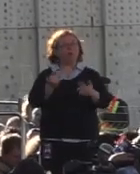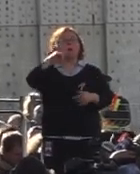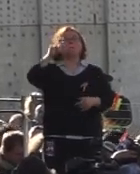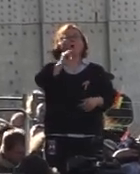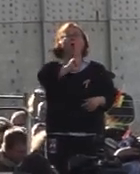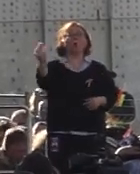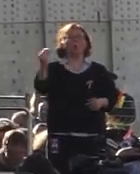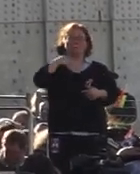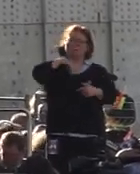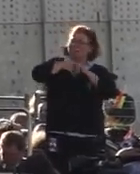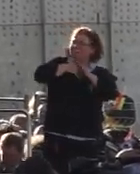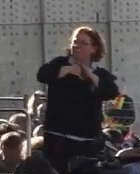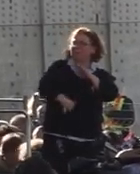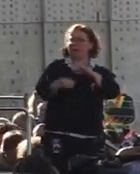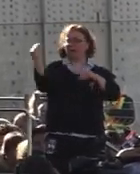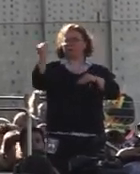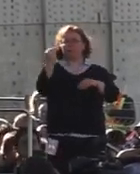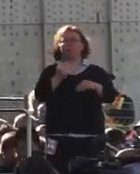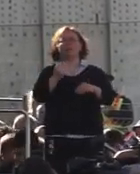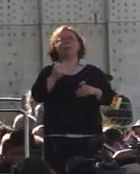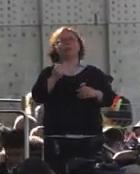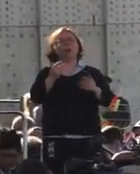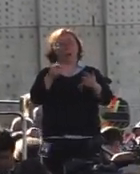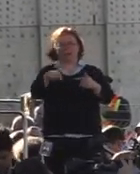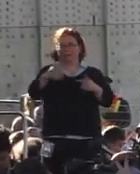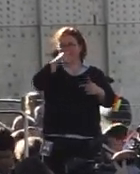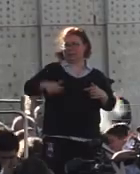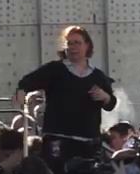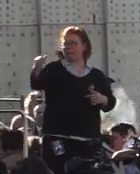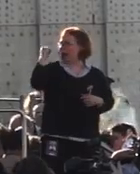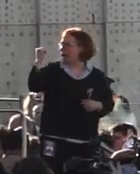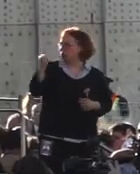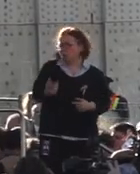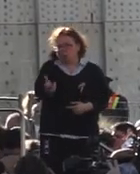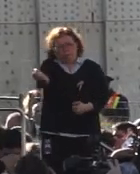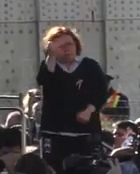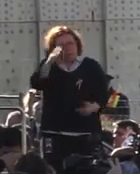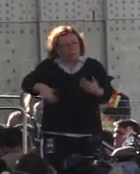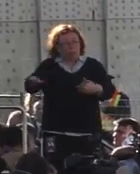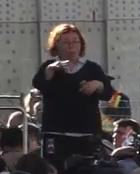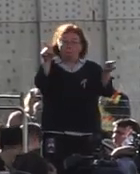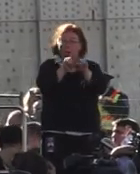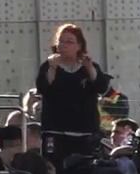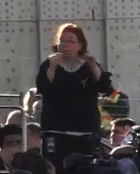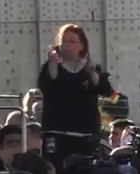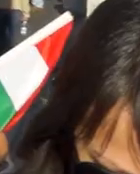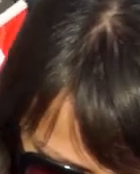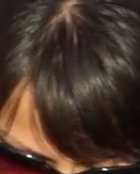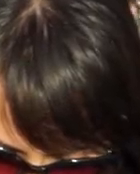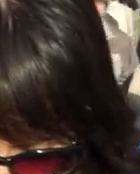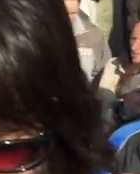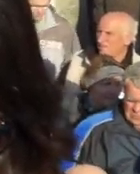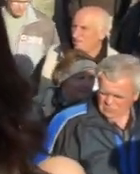oka legbelül mélyen, hogy el van butulva az elátkozott népem, és az majdnem egyenlő a gonoszsággal,